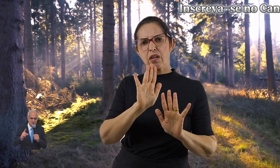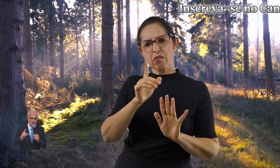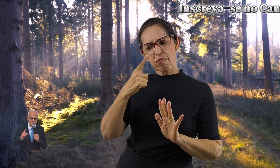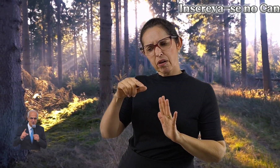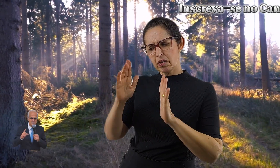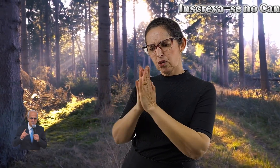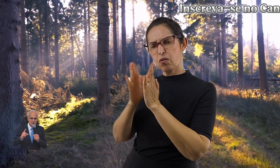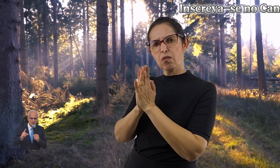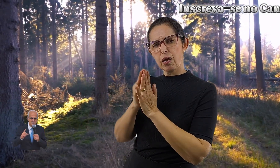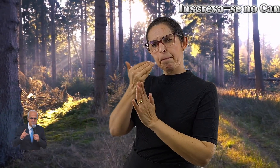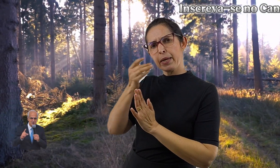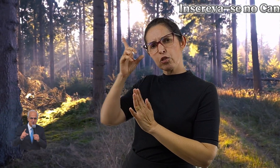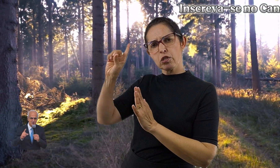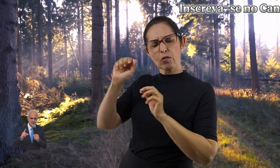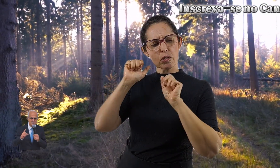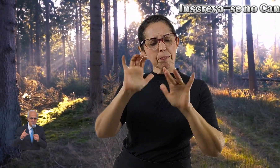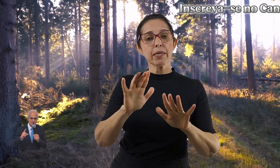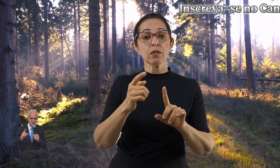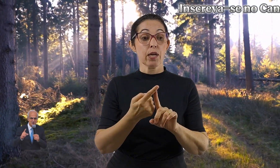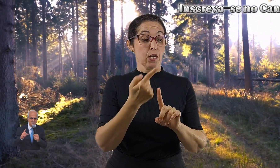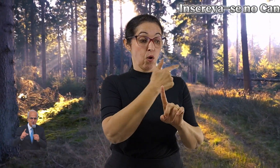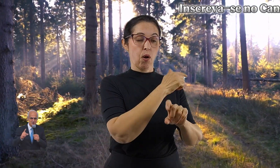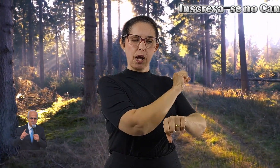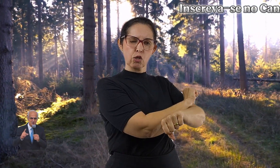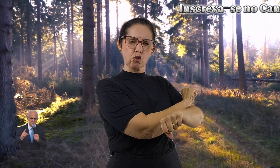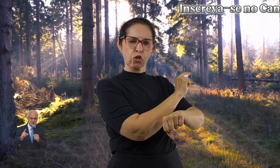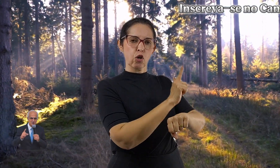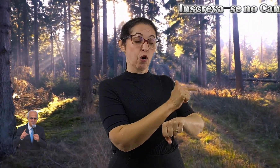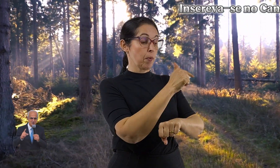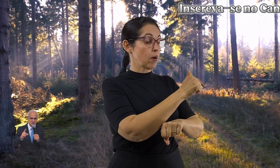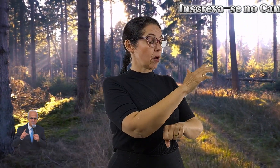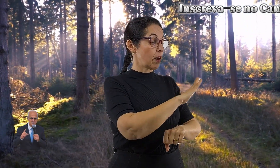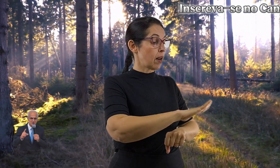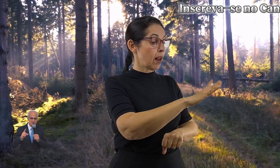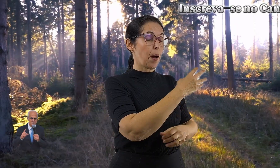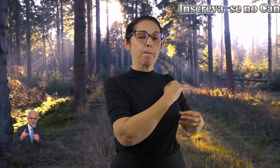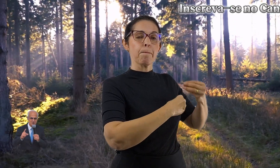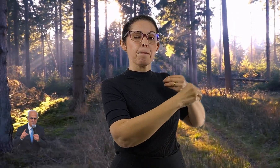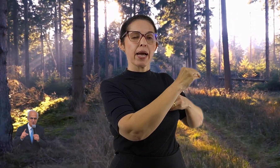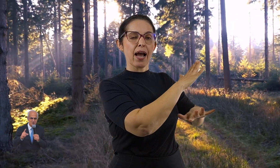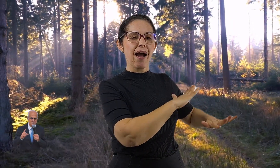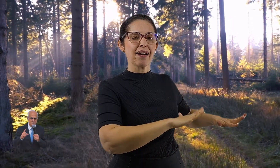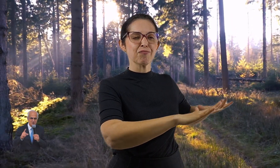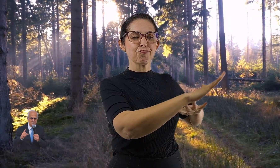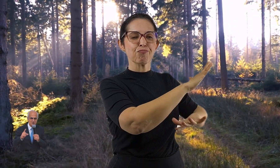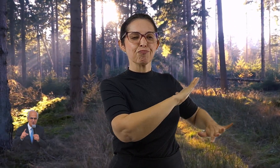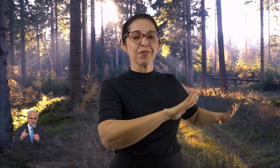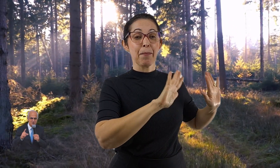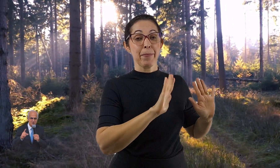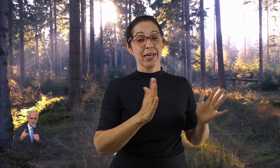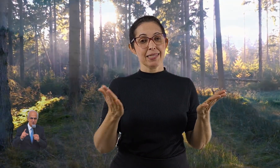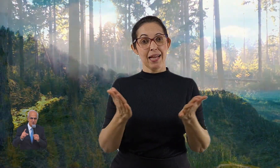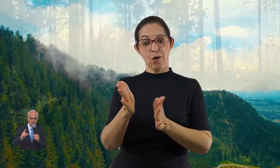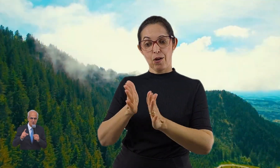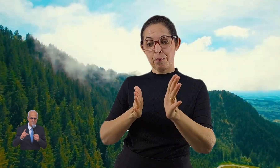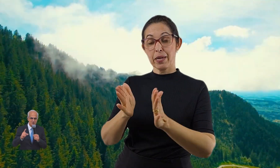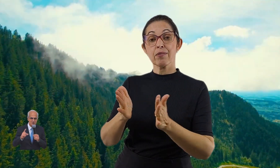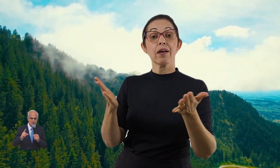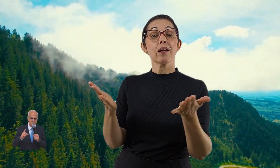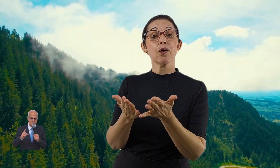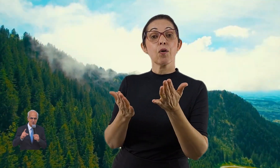marido. Sodoma e Gomorra, como nós falamos, era a carne atingida. Mas nesses últimos dias é a mente